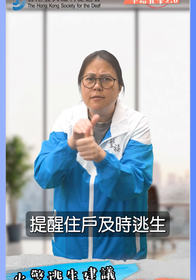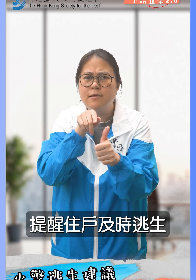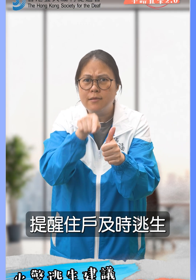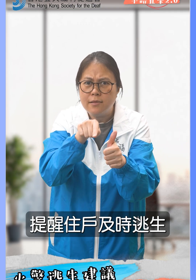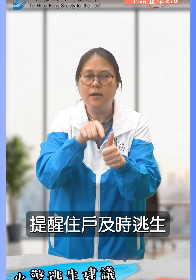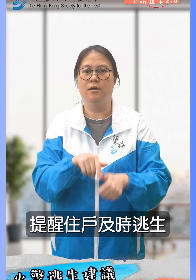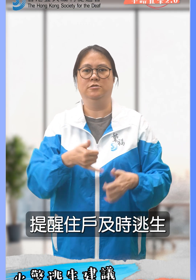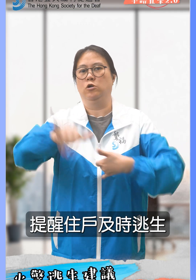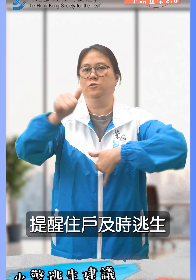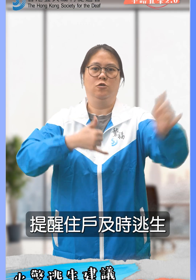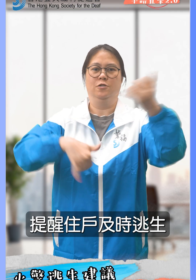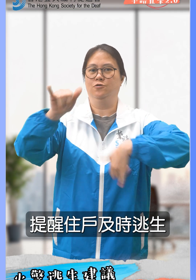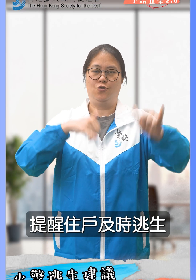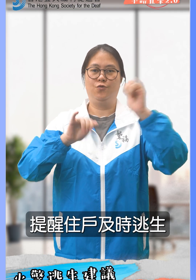戶及時逃生。